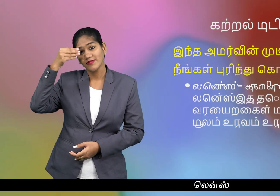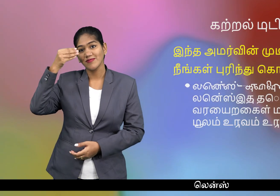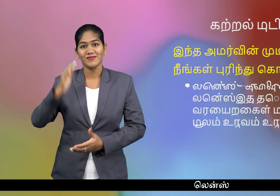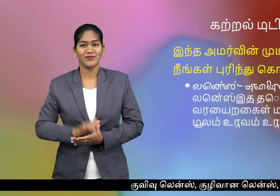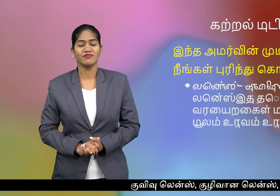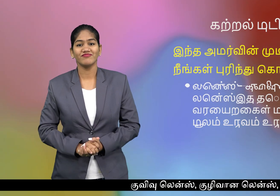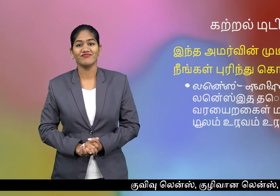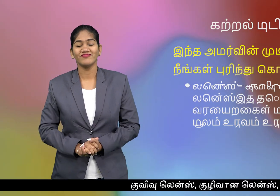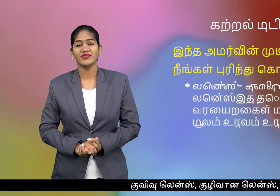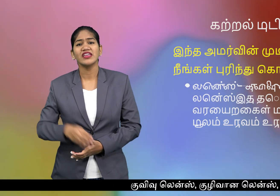குவிவு வில்லை,